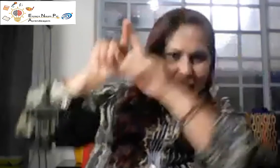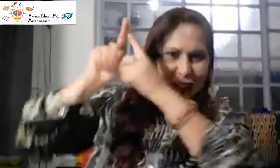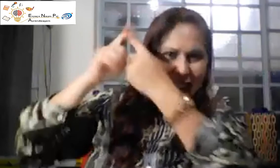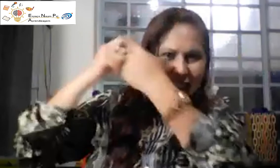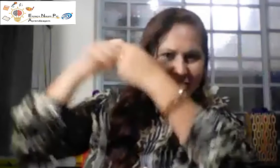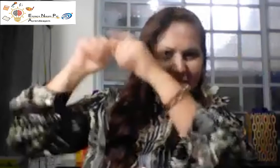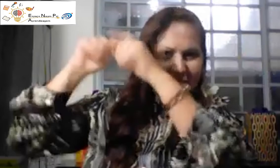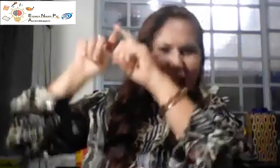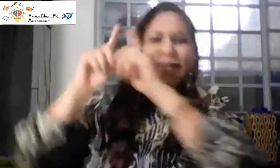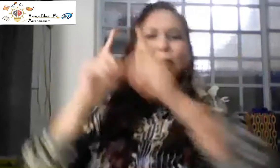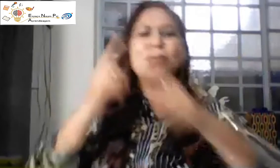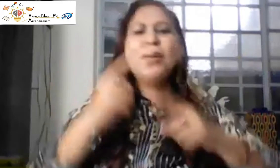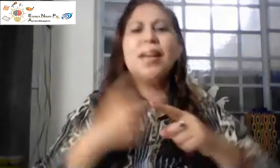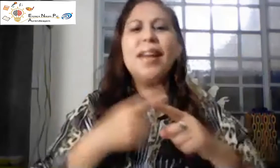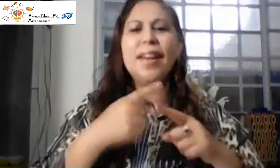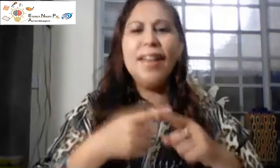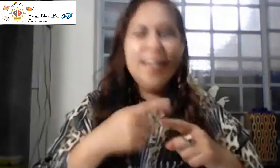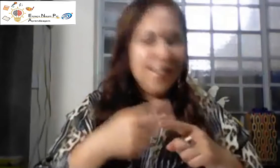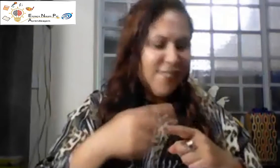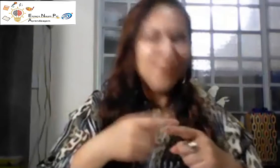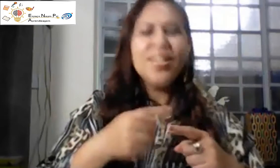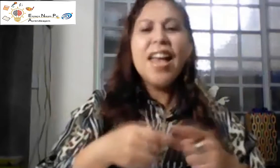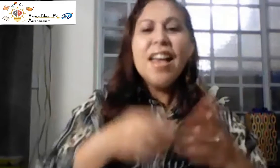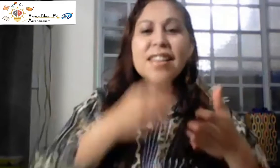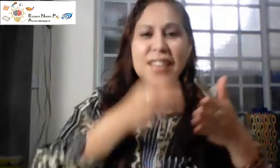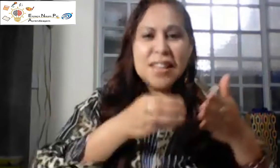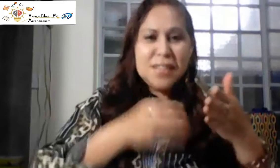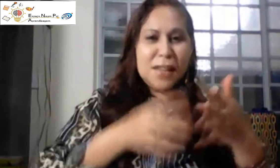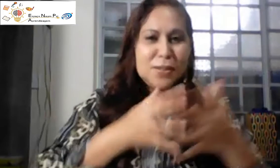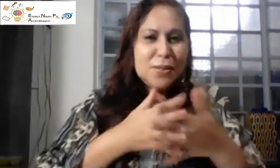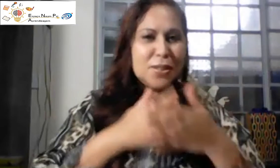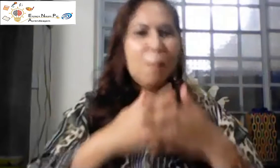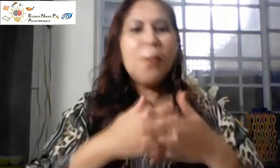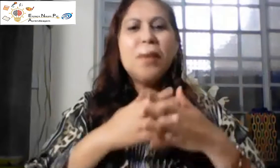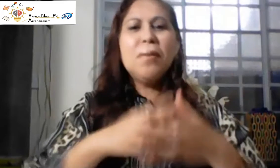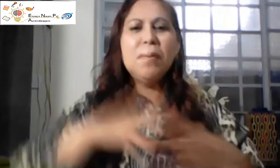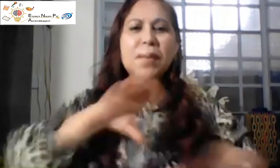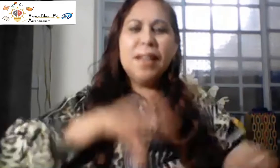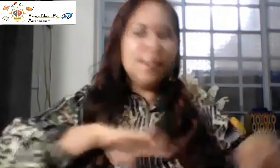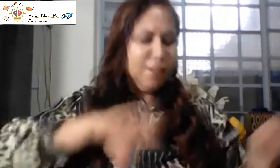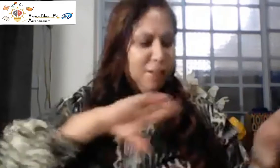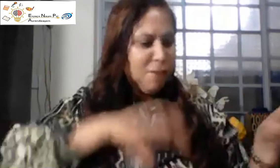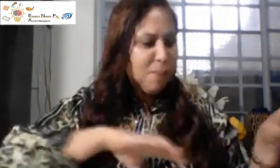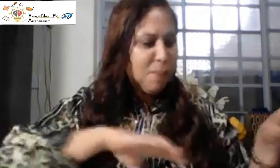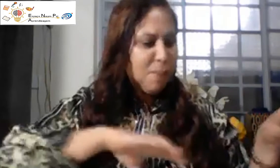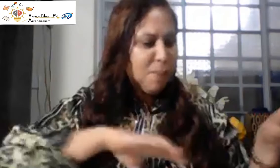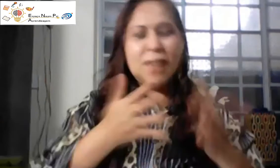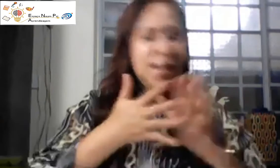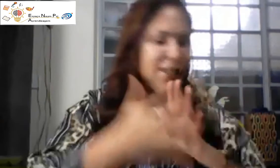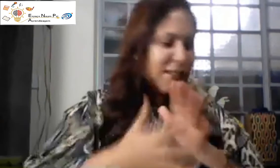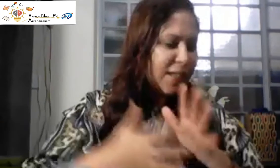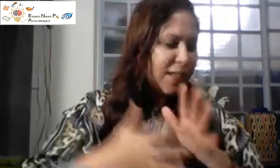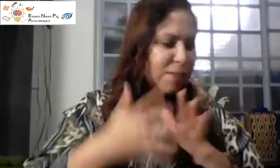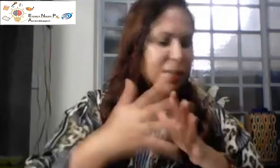uma ilustração de uma cabecinha lá toda enlinhada, porque se esse assunto já é um pouquinho complicado em